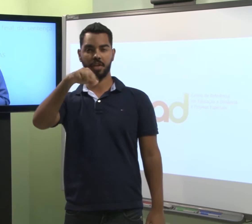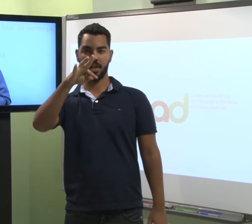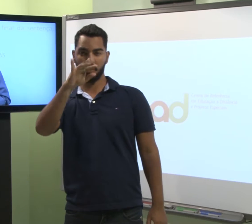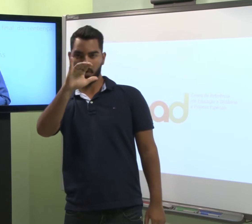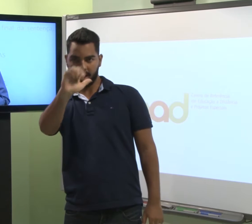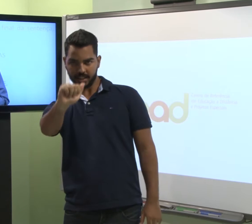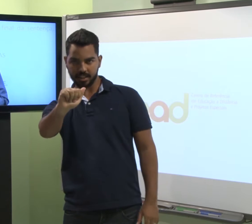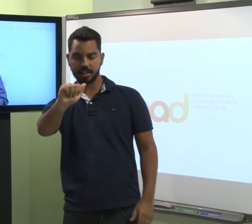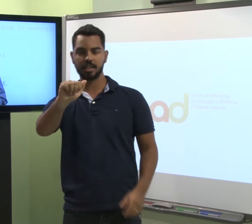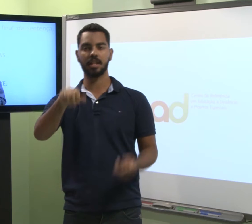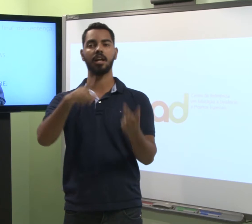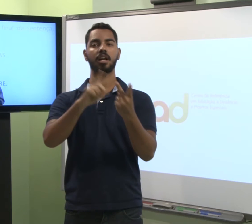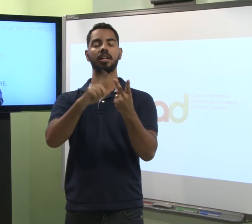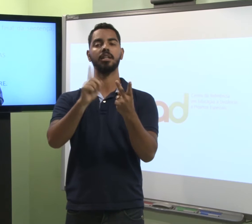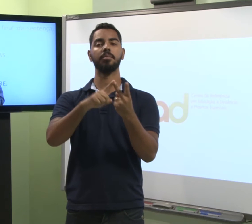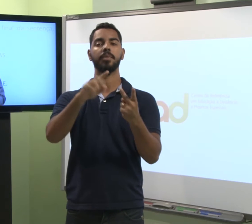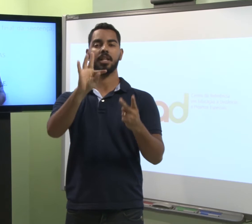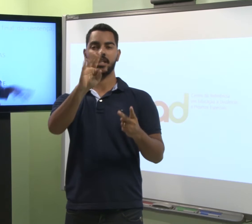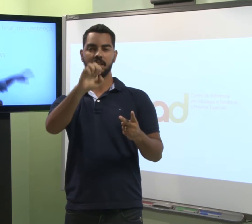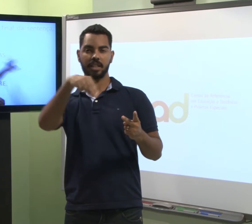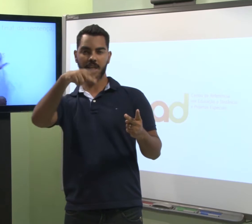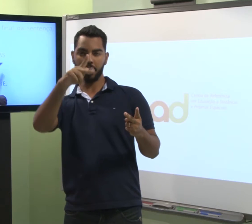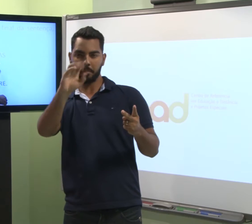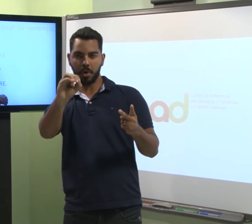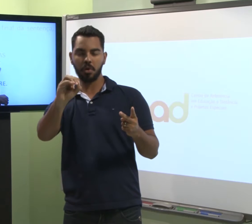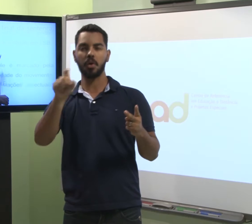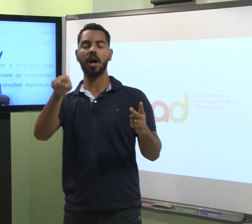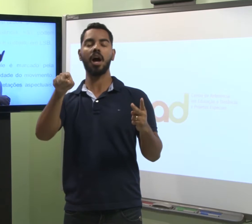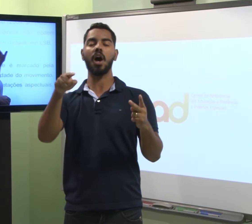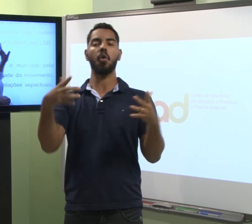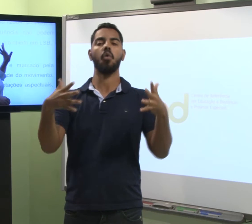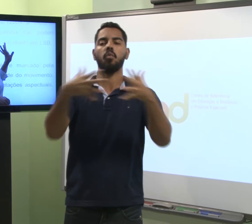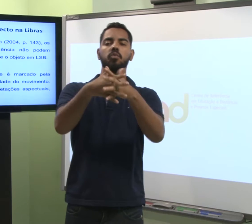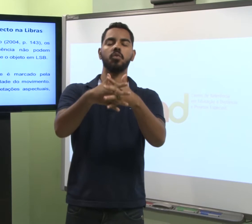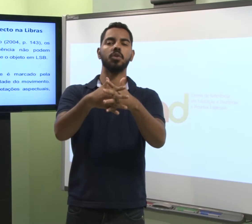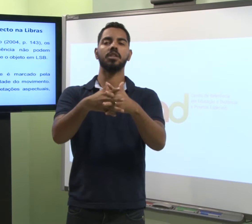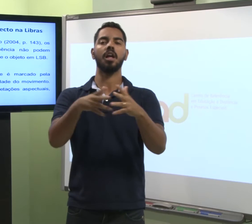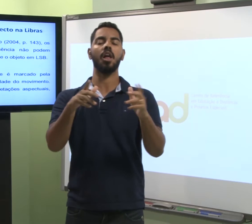isso há pouco e guardem isso com vocês.